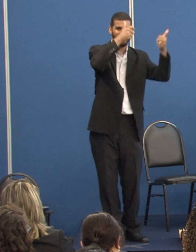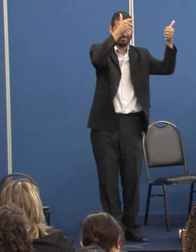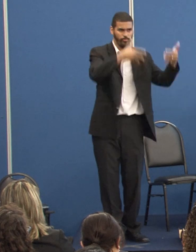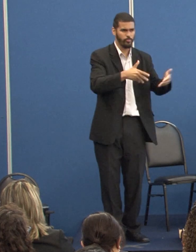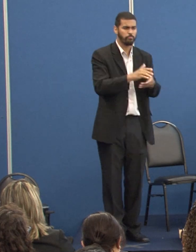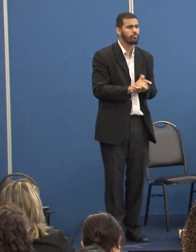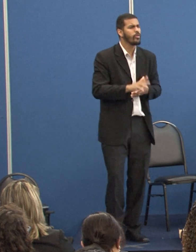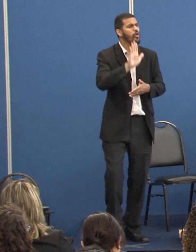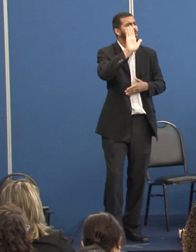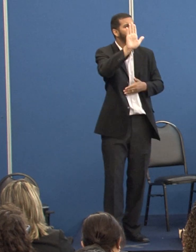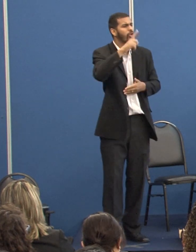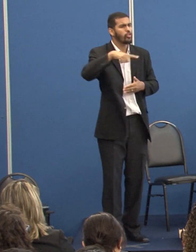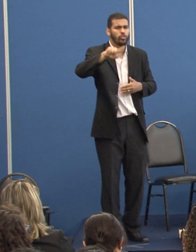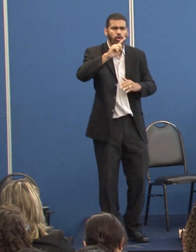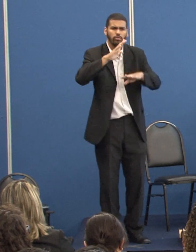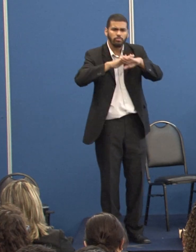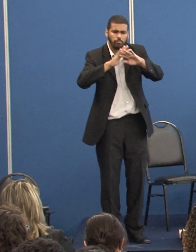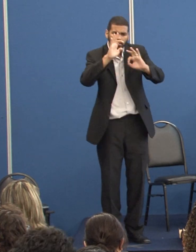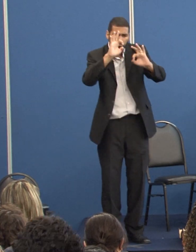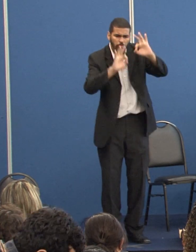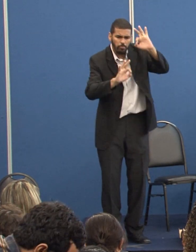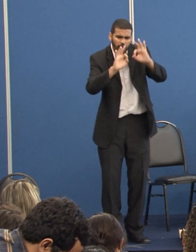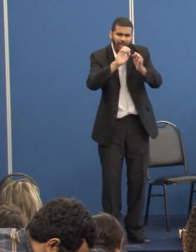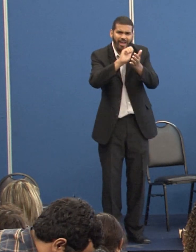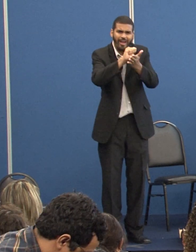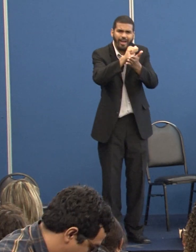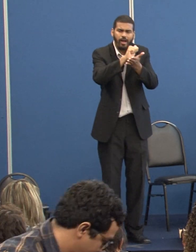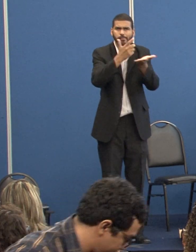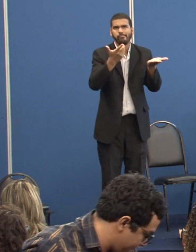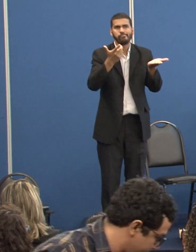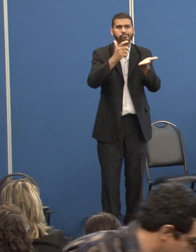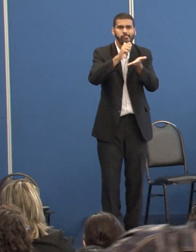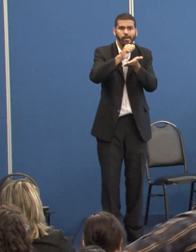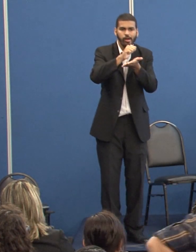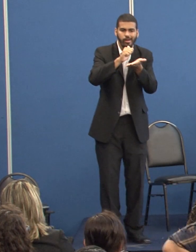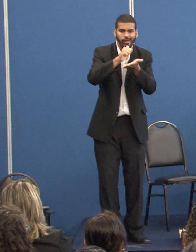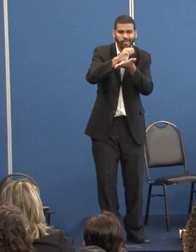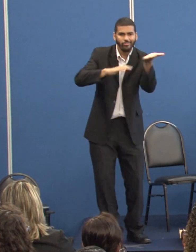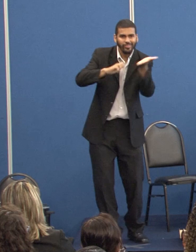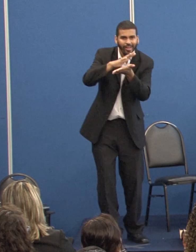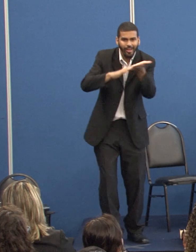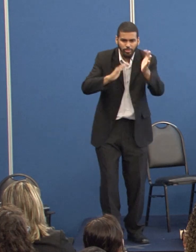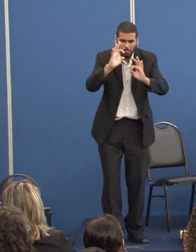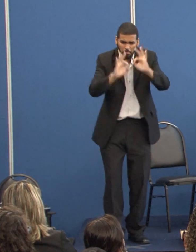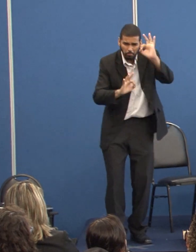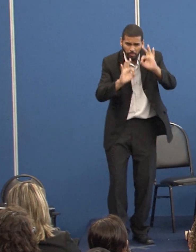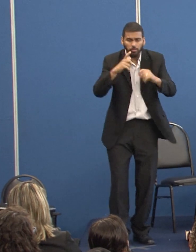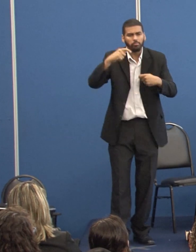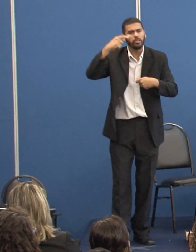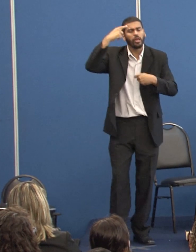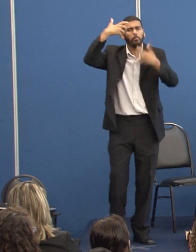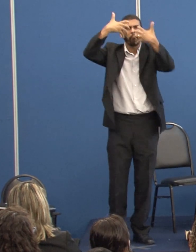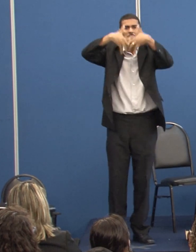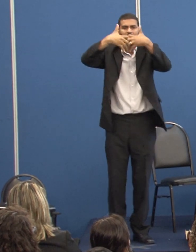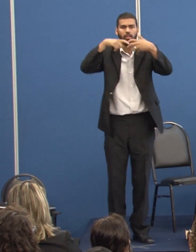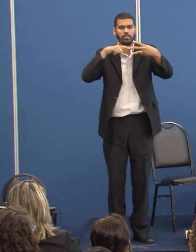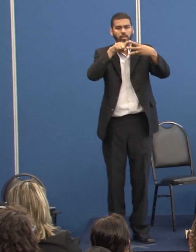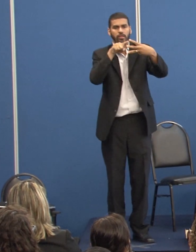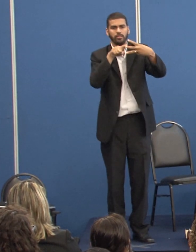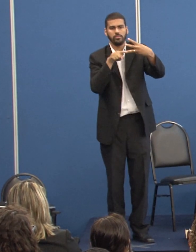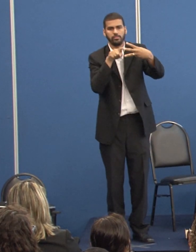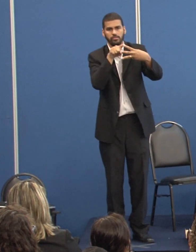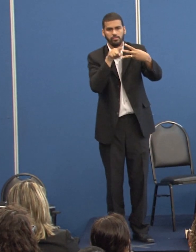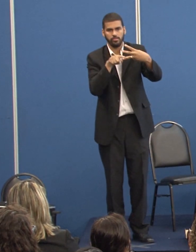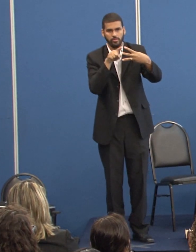vamos elaborar uma atividade, uma unidade didática, nós precisamos pensar em 3 eixos básicos, que é